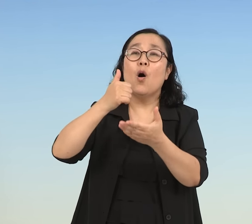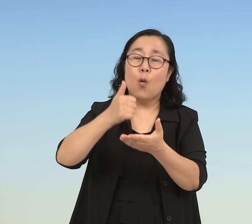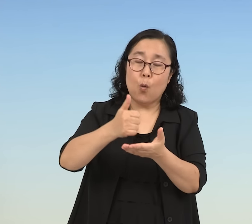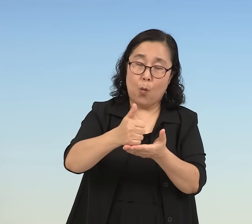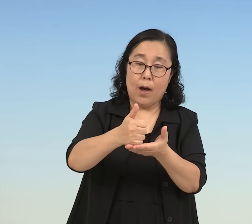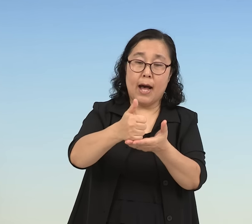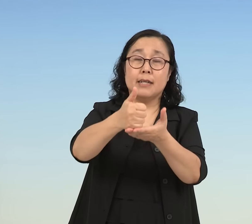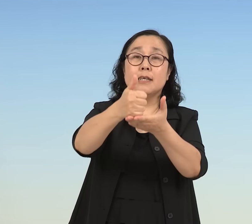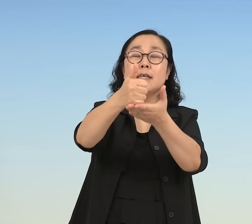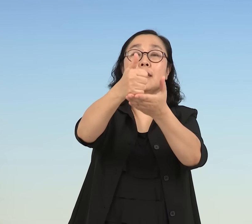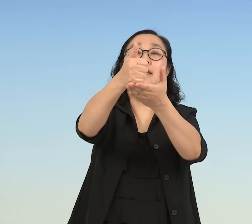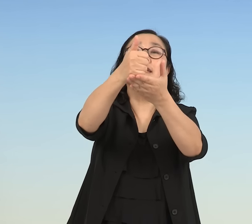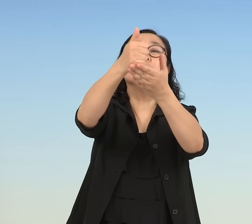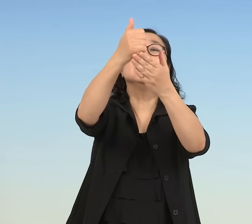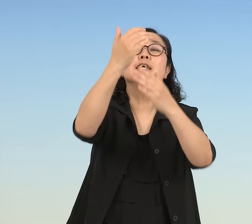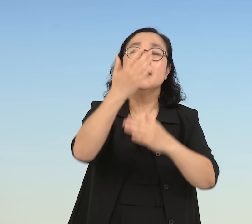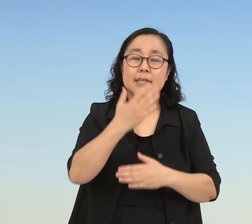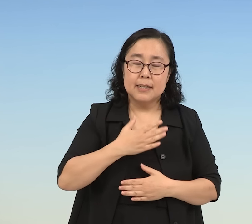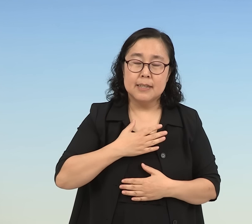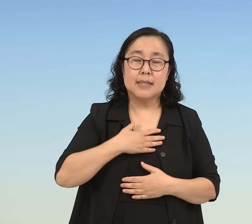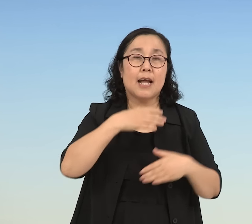여호와는 나의 구원이시네,